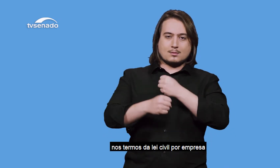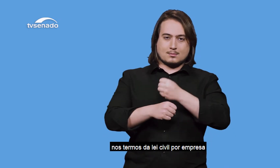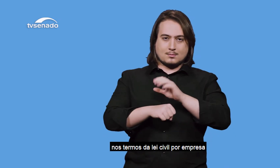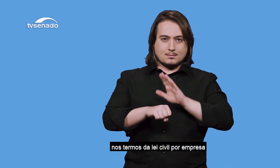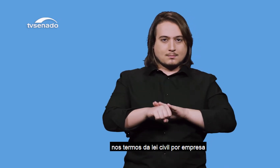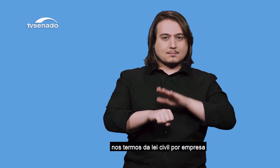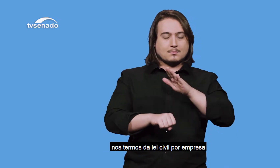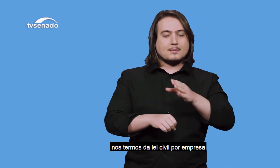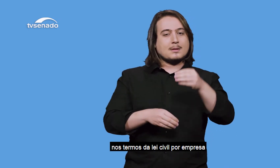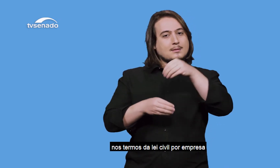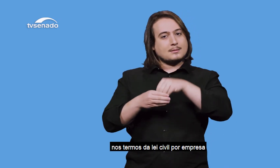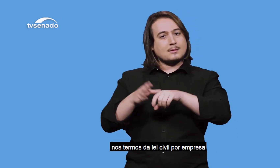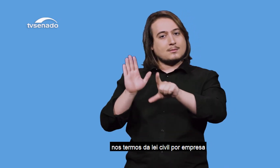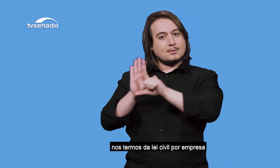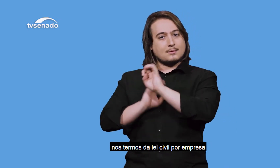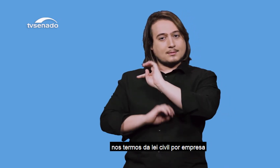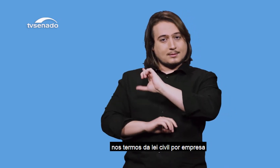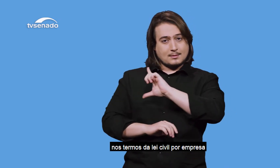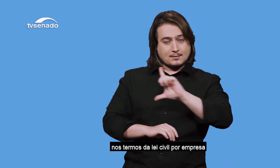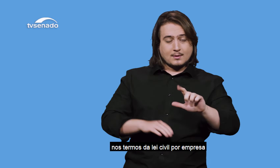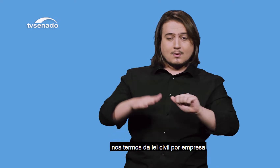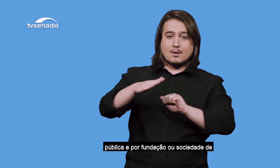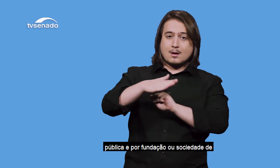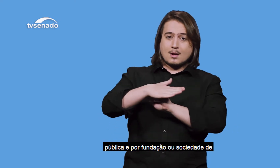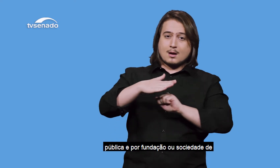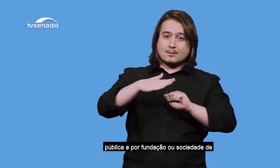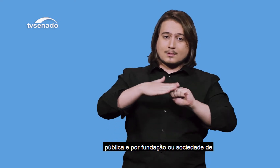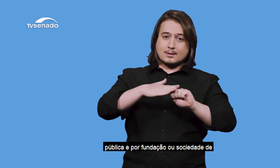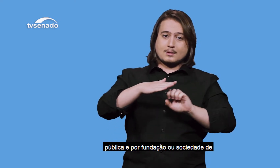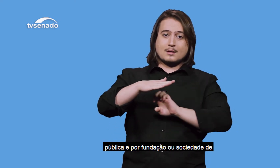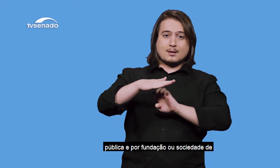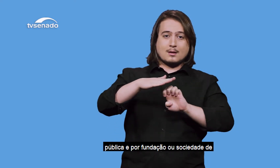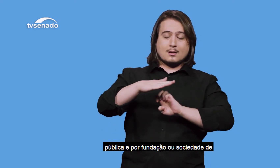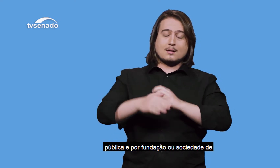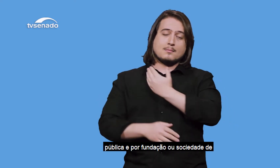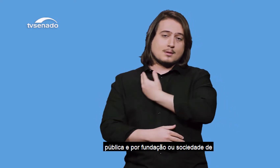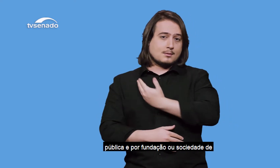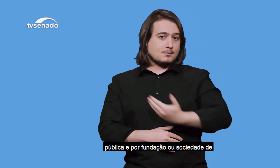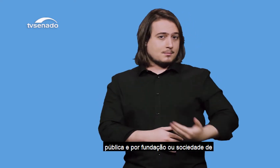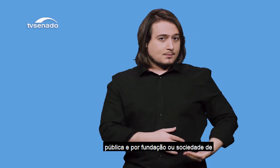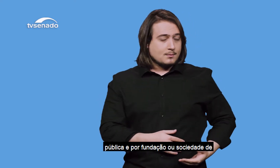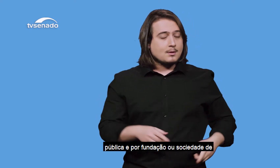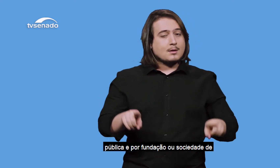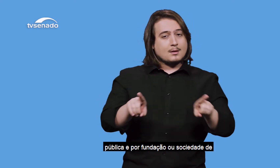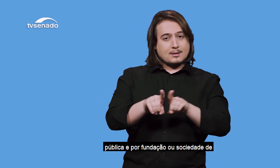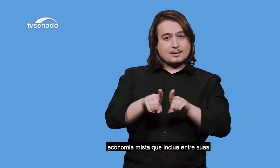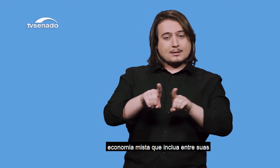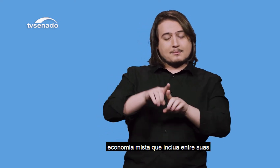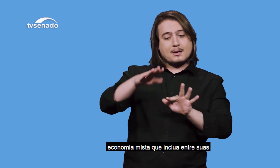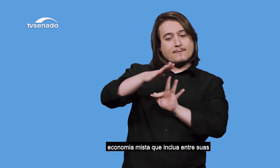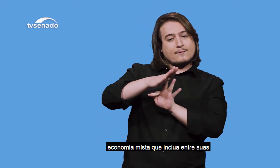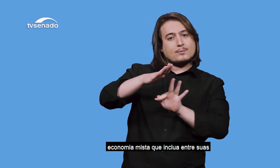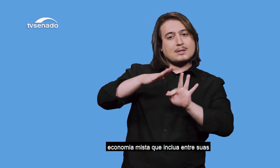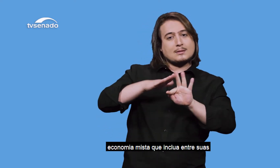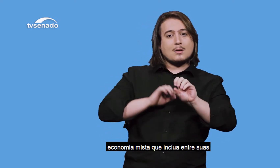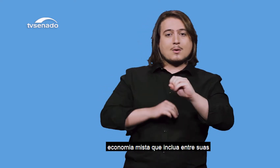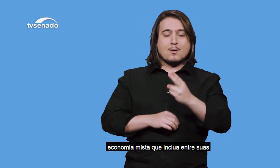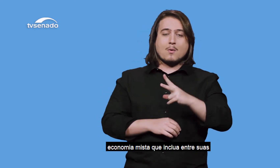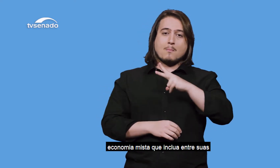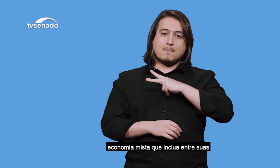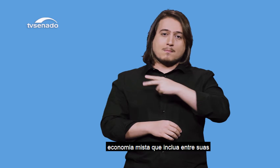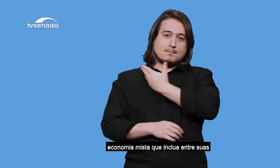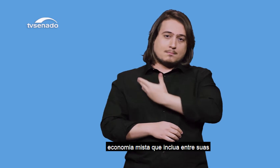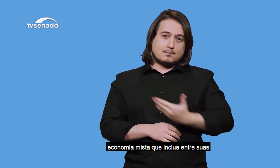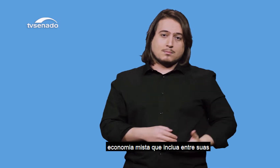nos termos da lei civil por empresa pública e por fundação ou sociedade de economia mista que inclua